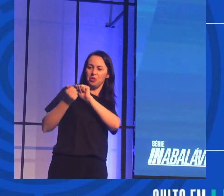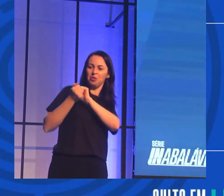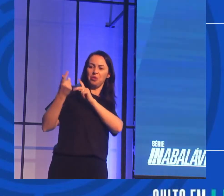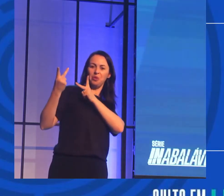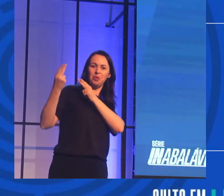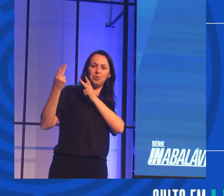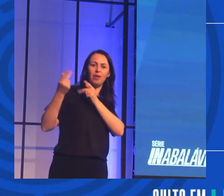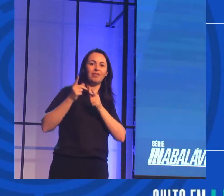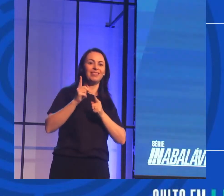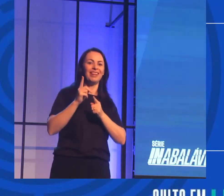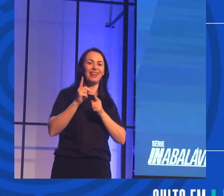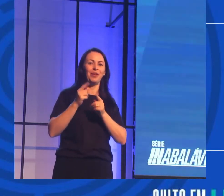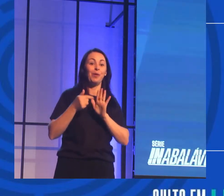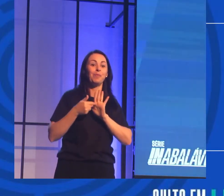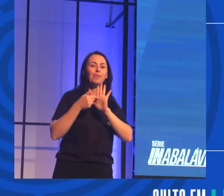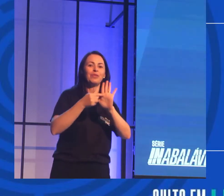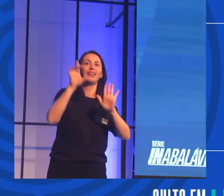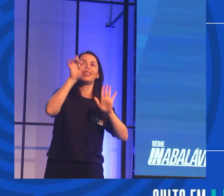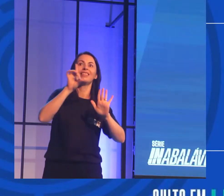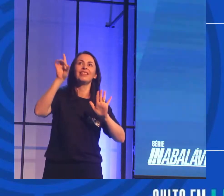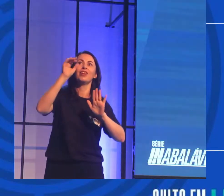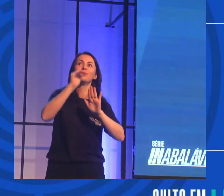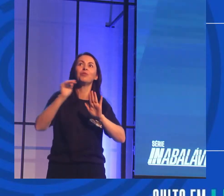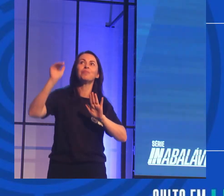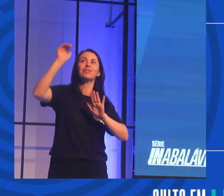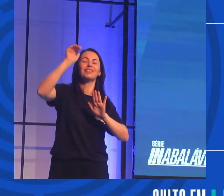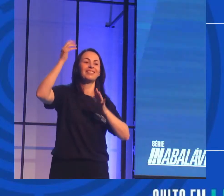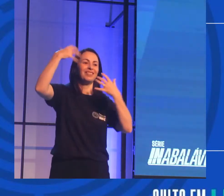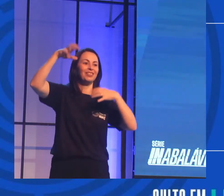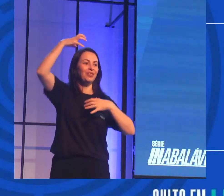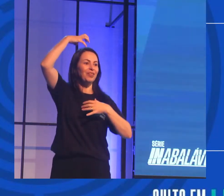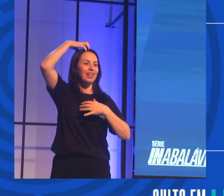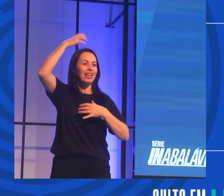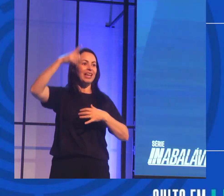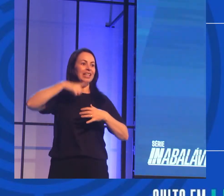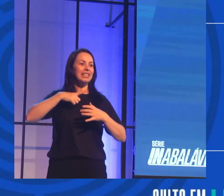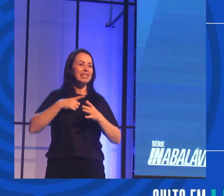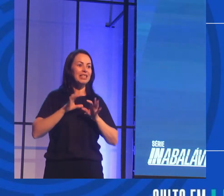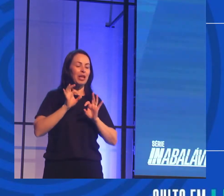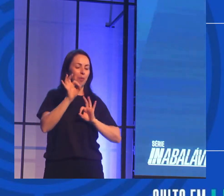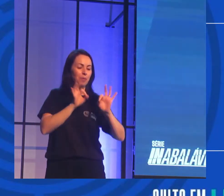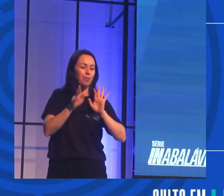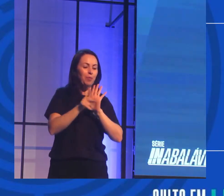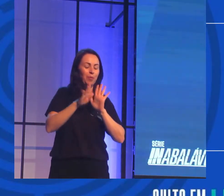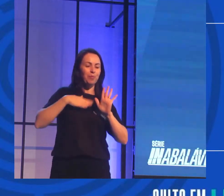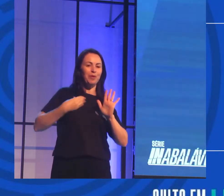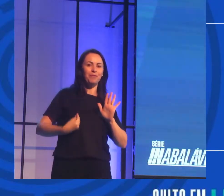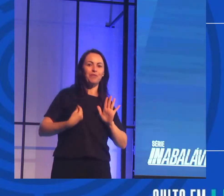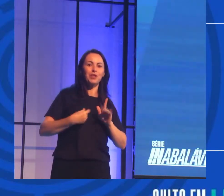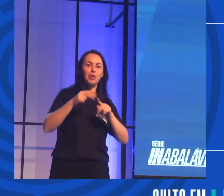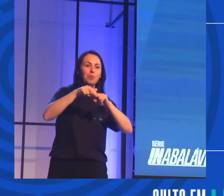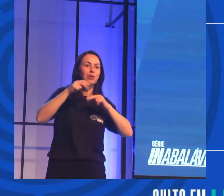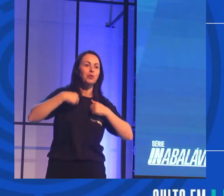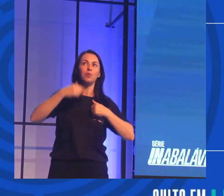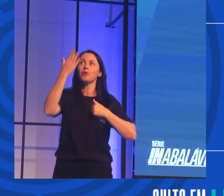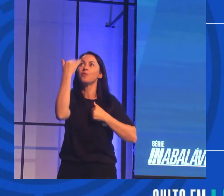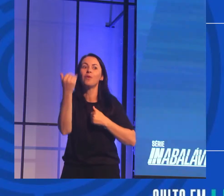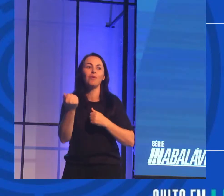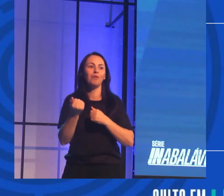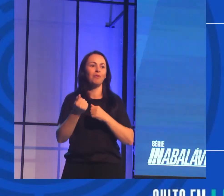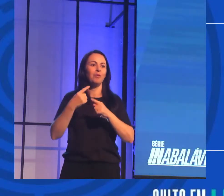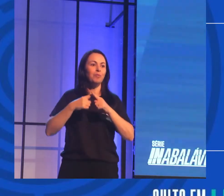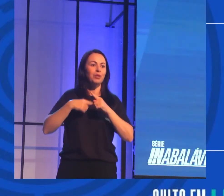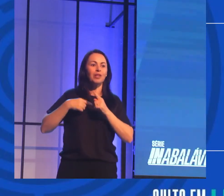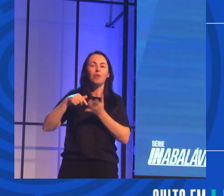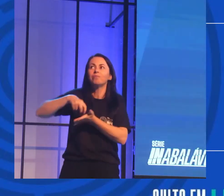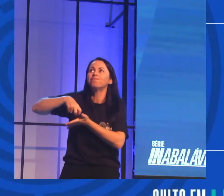minha vida, o soberano rei, que me ama e tem um propósito na minha vida, e eu reverencio, e eu o adoro, eu me prostro diante